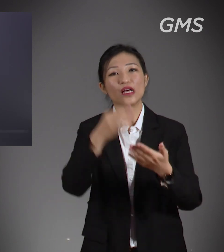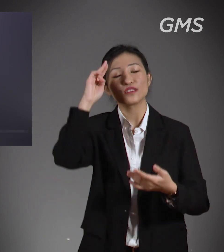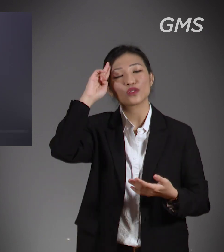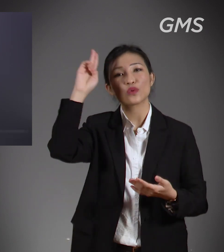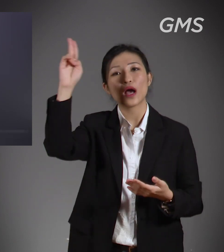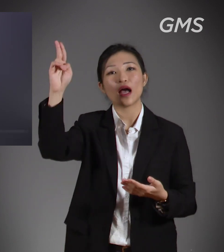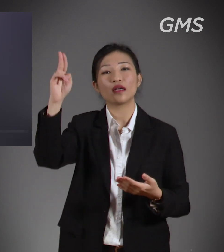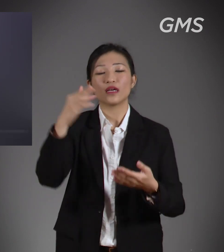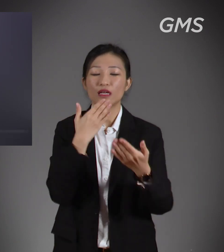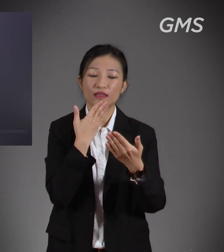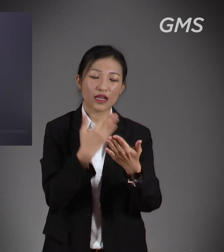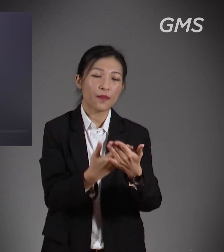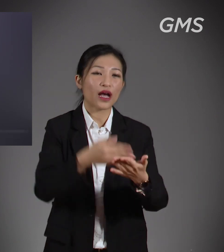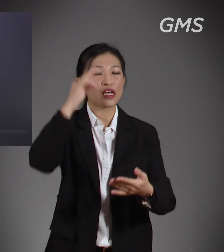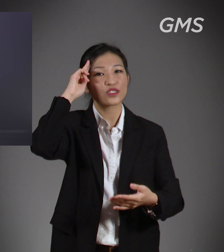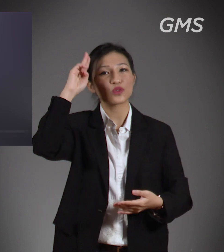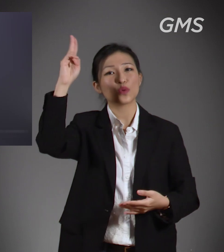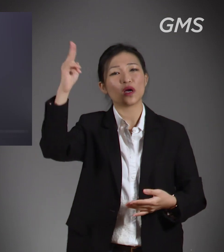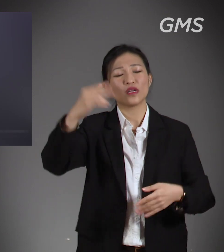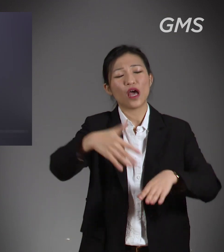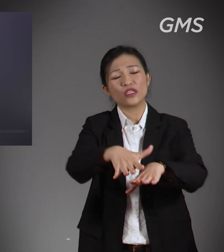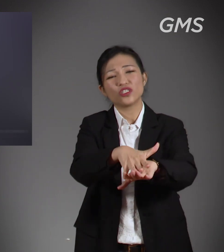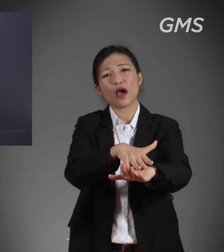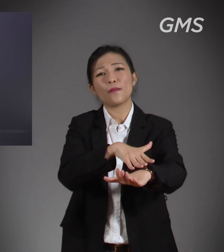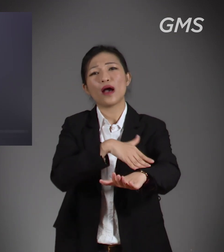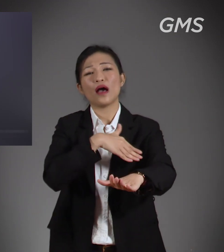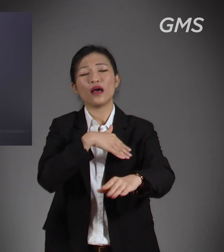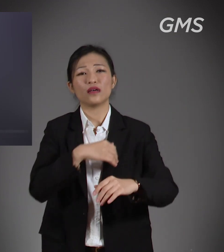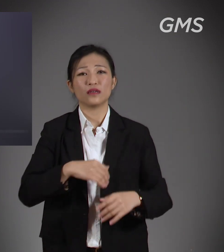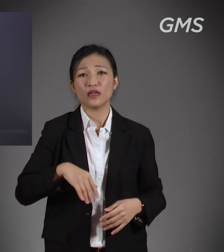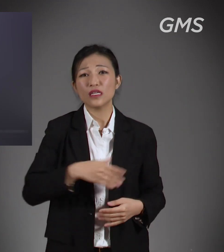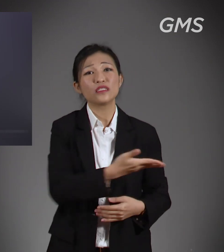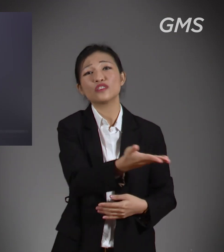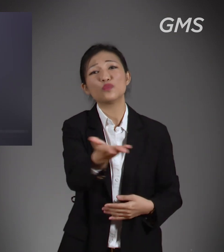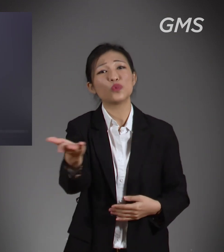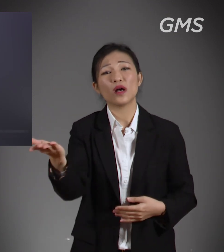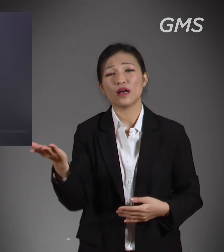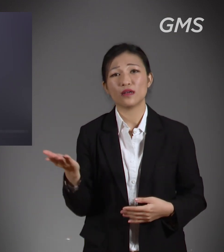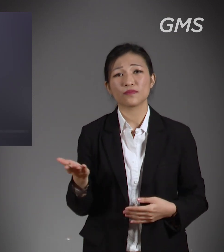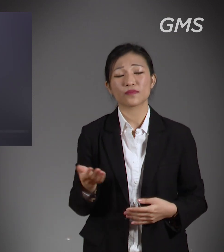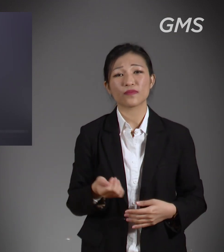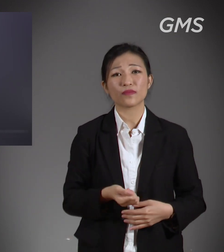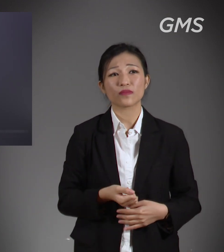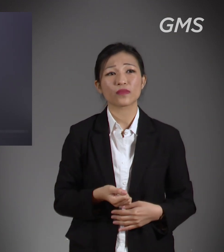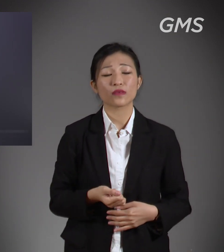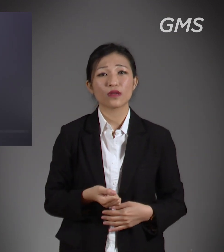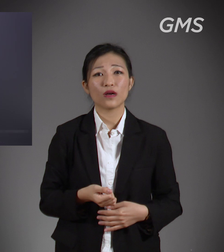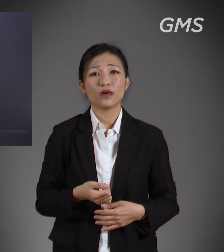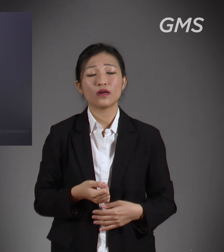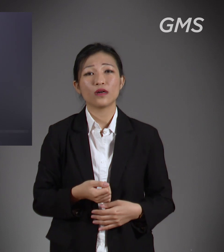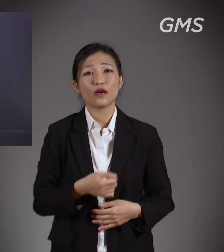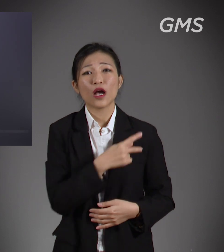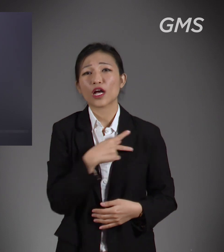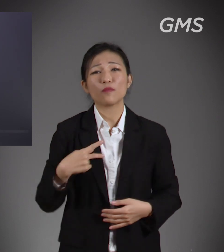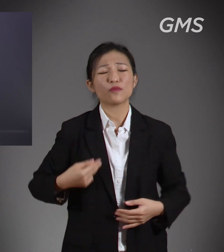Tuhan. Terima kasih, lawat anak-anak-Mu dimanapun mereka berada Tuhan. Dan hamba juga percaya bahwa firman-Mu